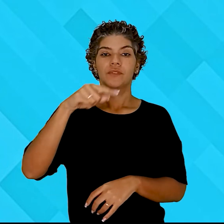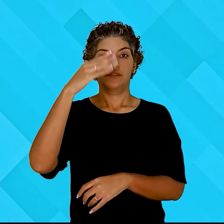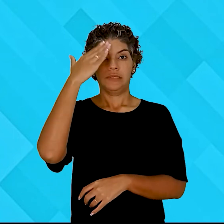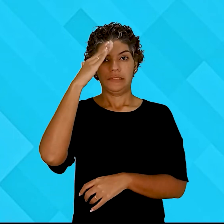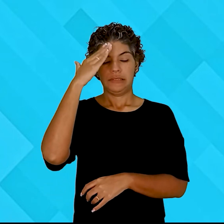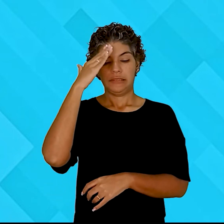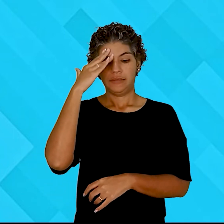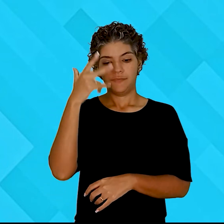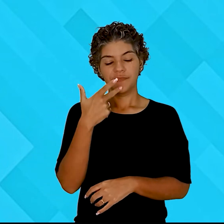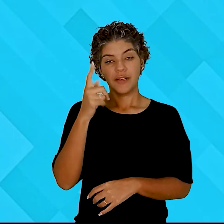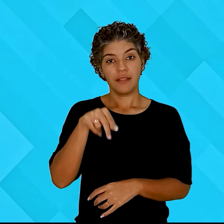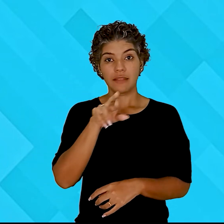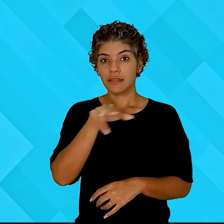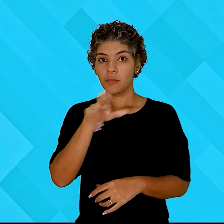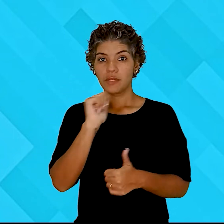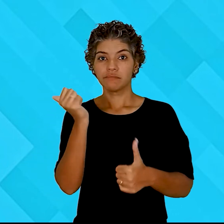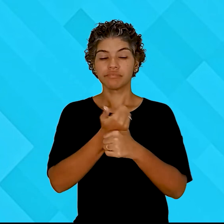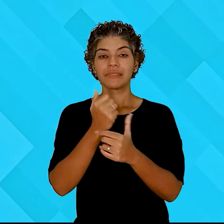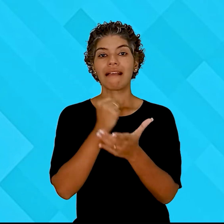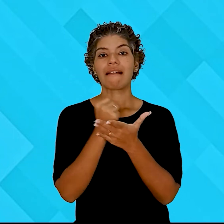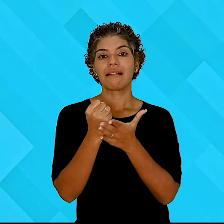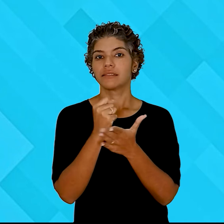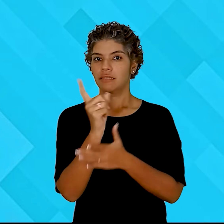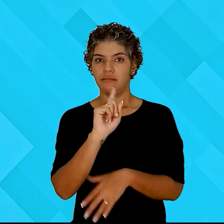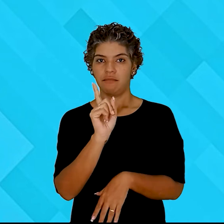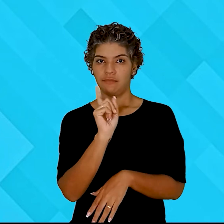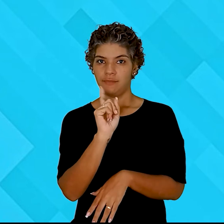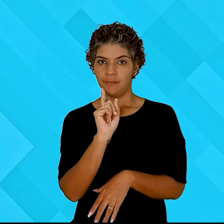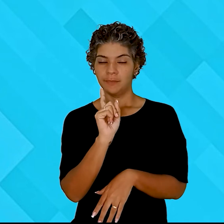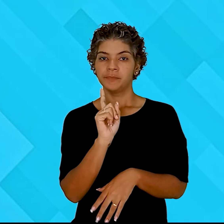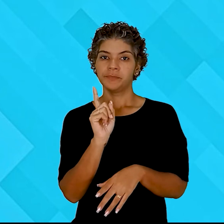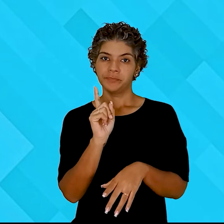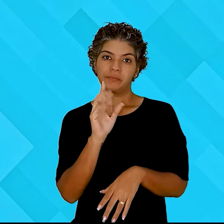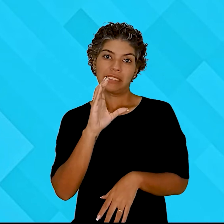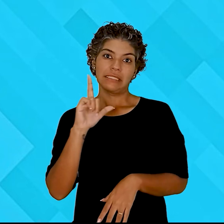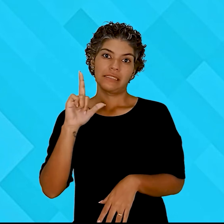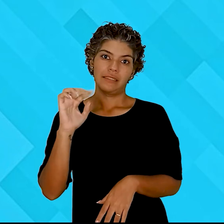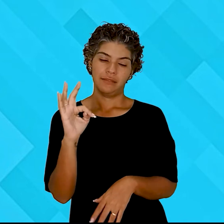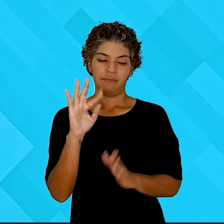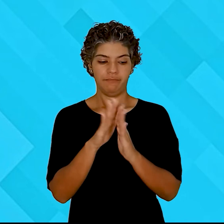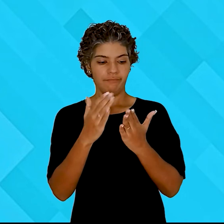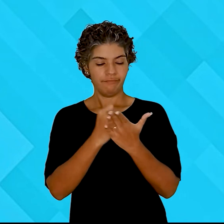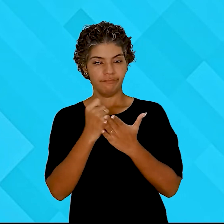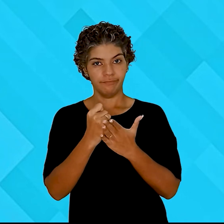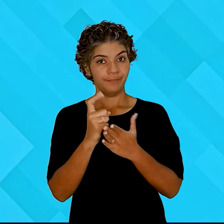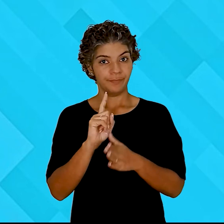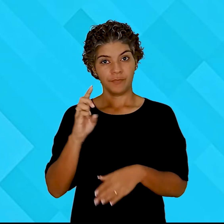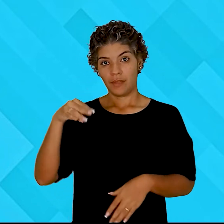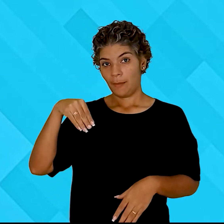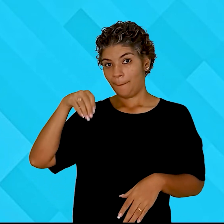entenda esse mecanismo como uma substituição da carteira assinada com a CLT. O MEI é um mecanismo previsto